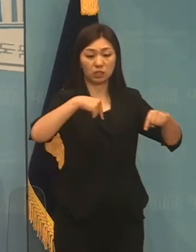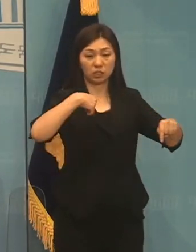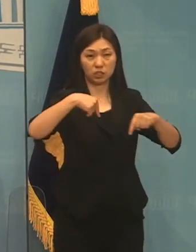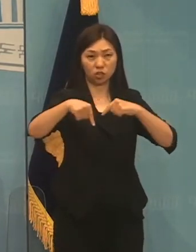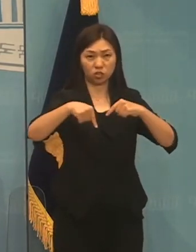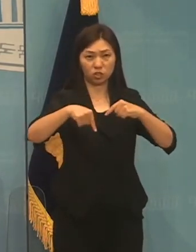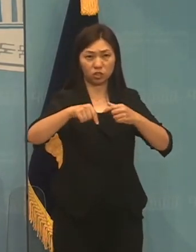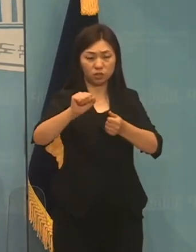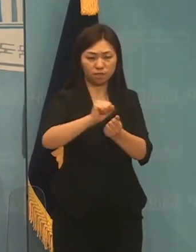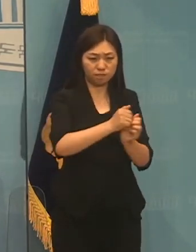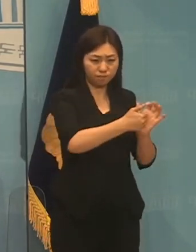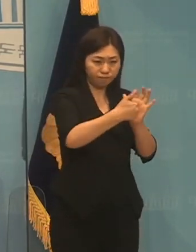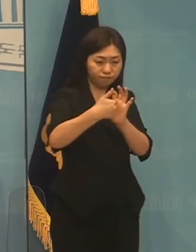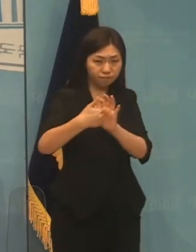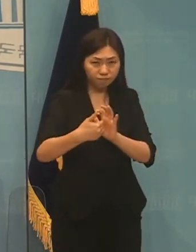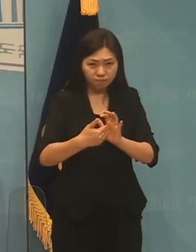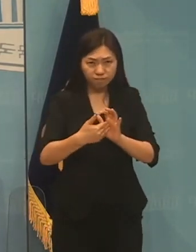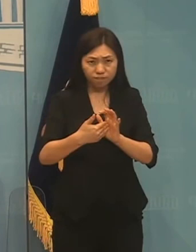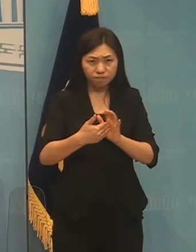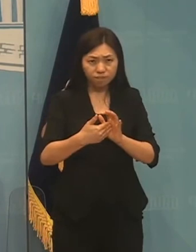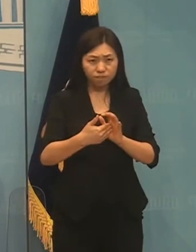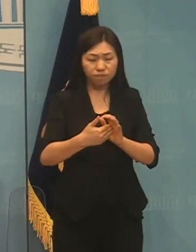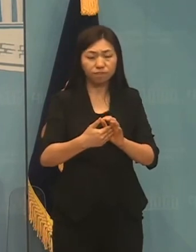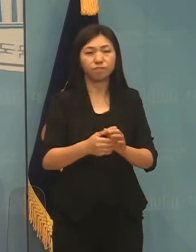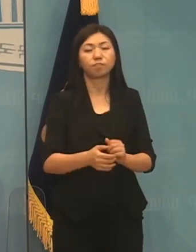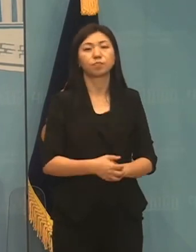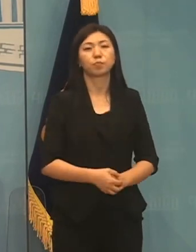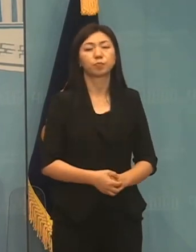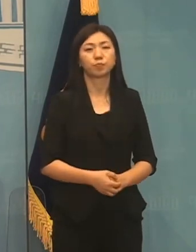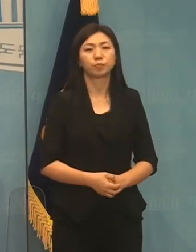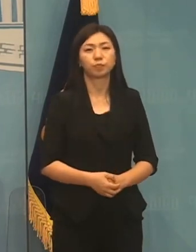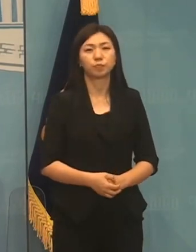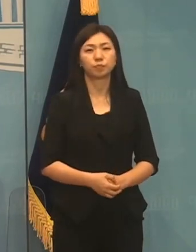정치관행을 완전 종식시키겠습니다. 열여섯번째,